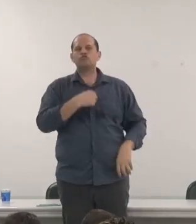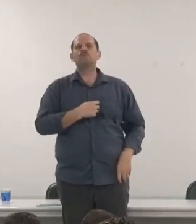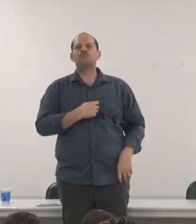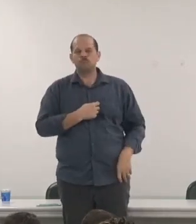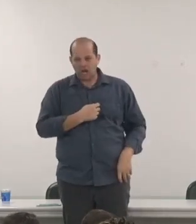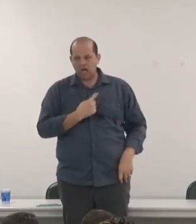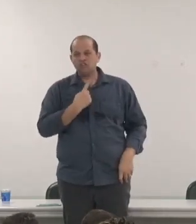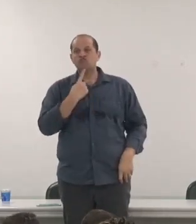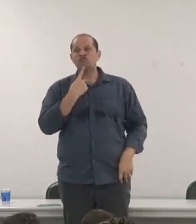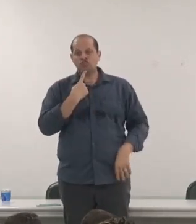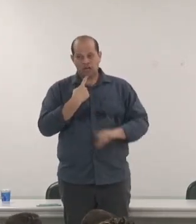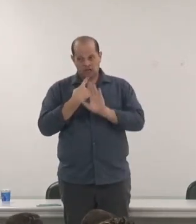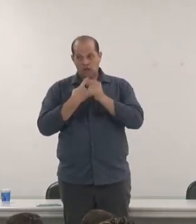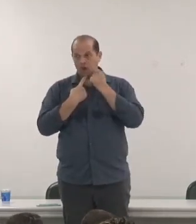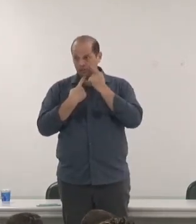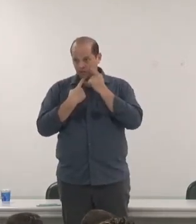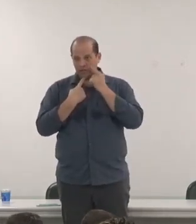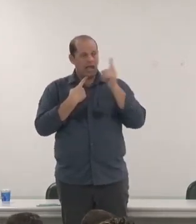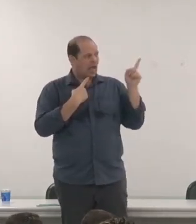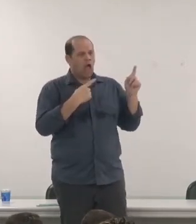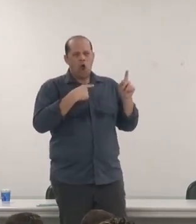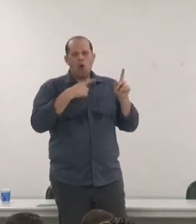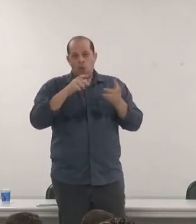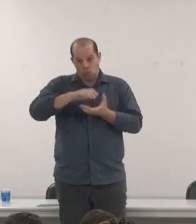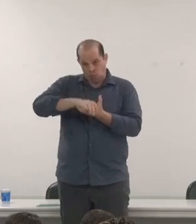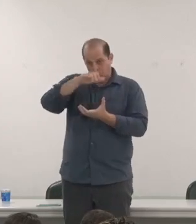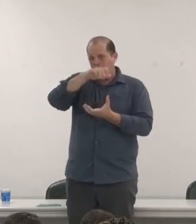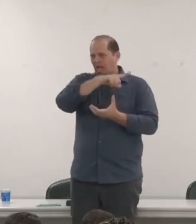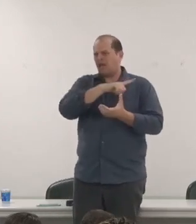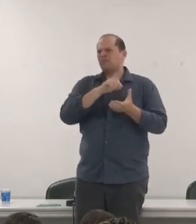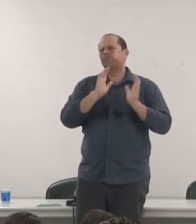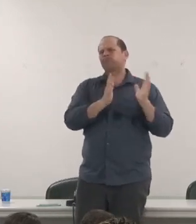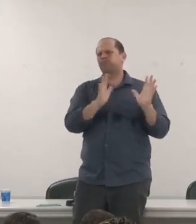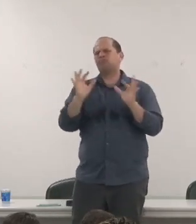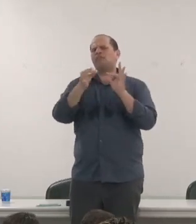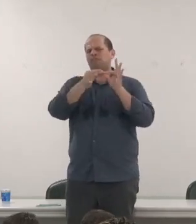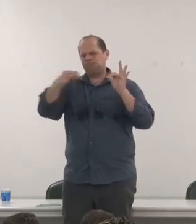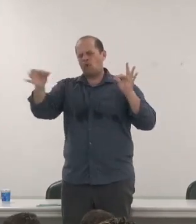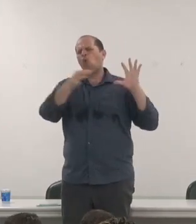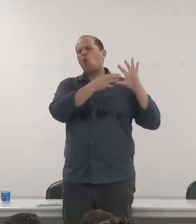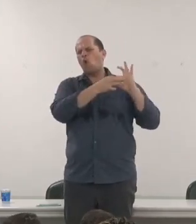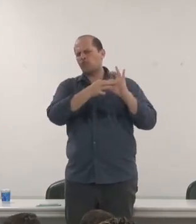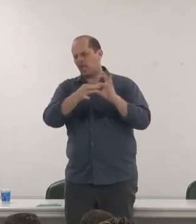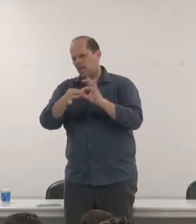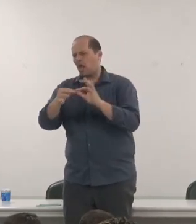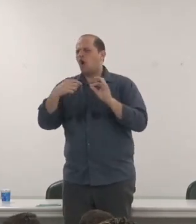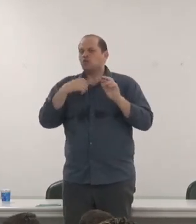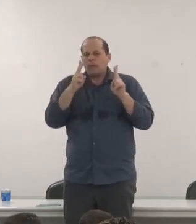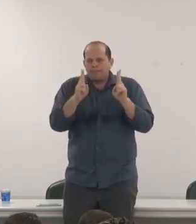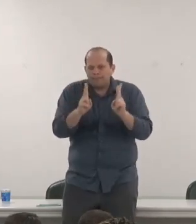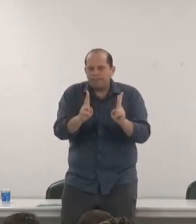vão perceber que o participante faz esse movimento com a boca que eu estou mostrando. E o corpus é composto